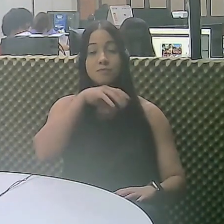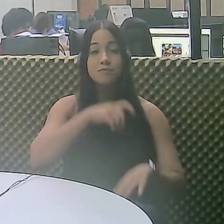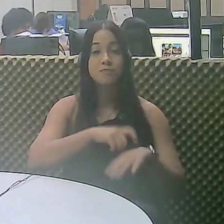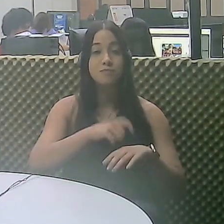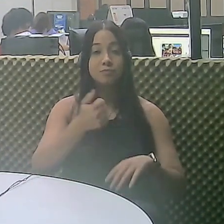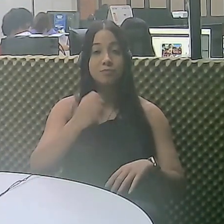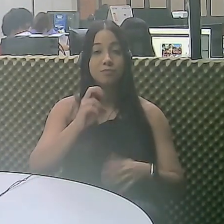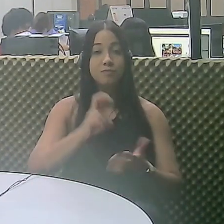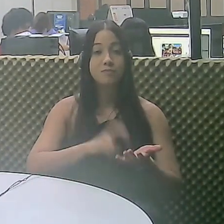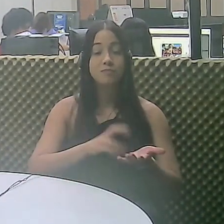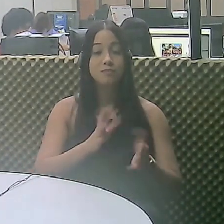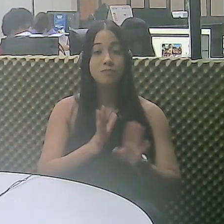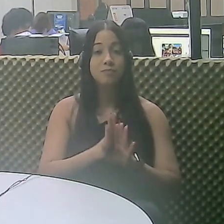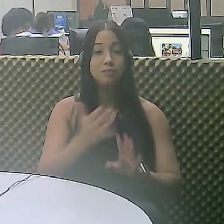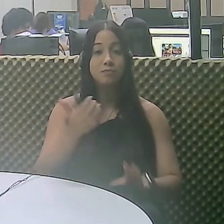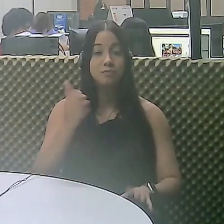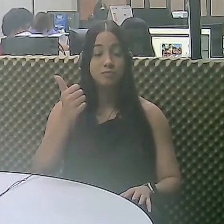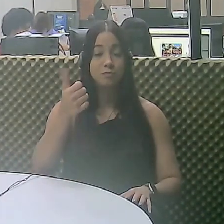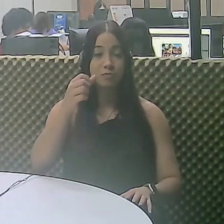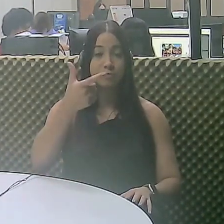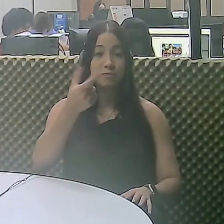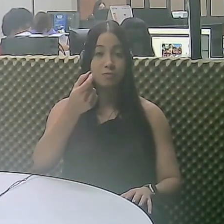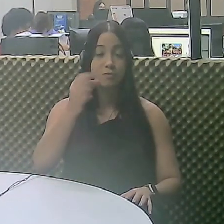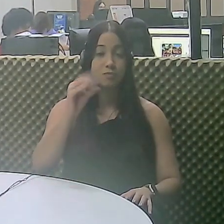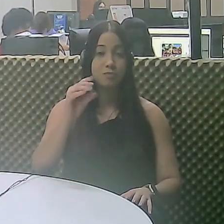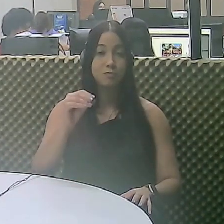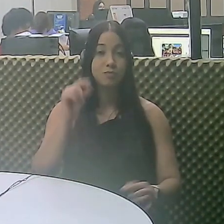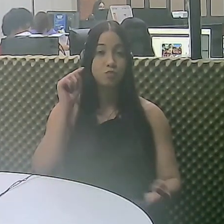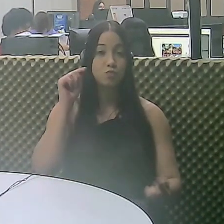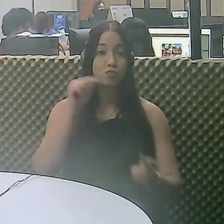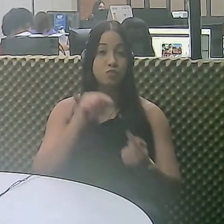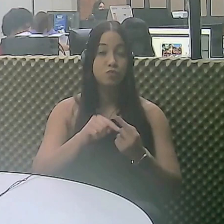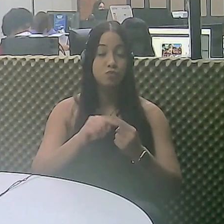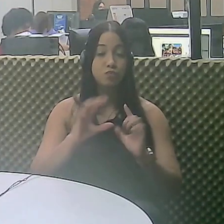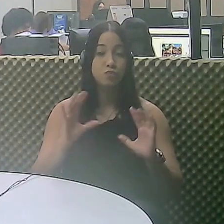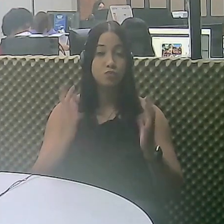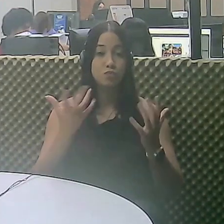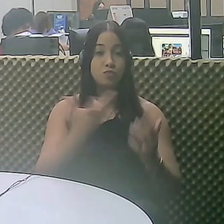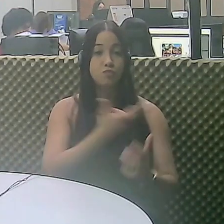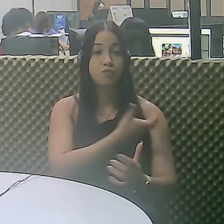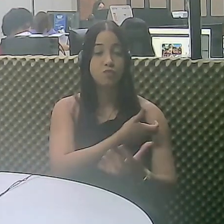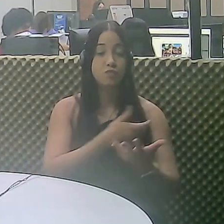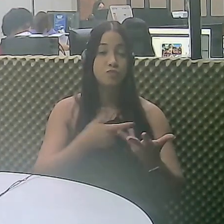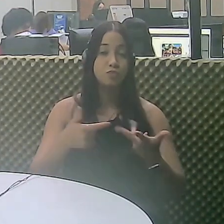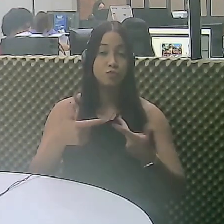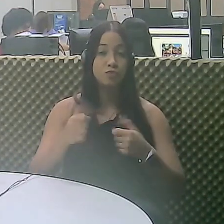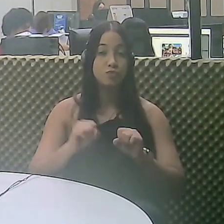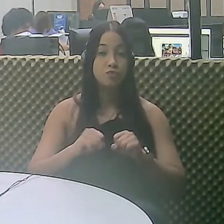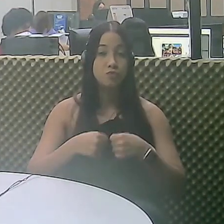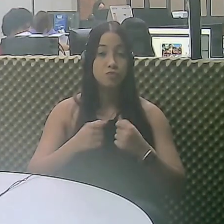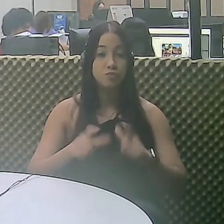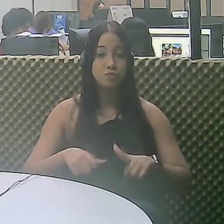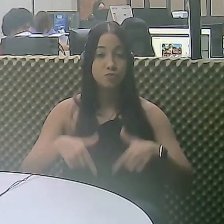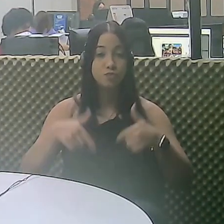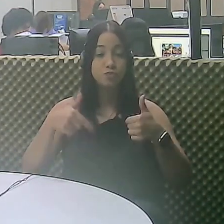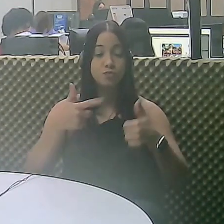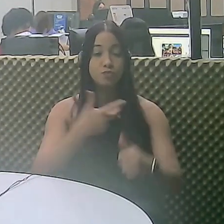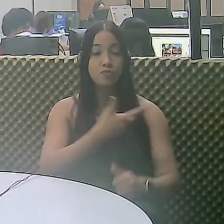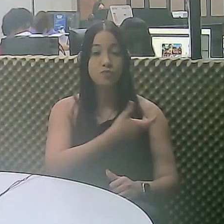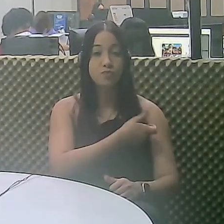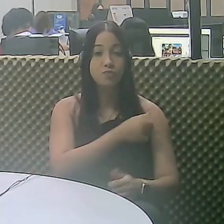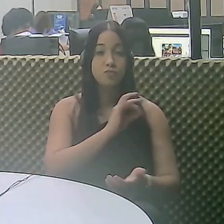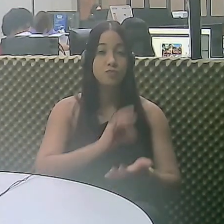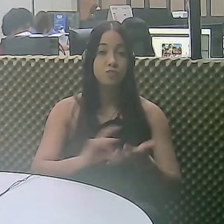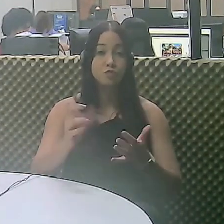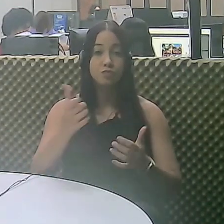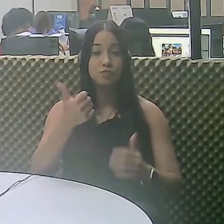10 da manhã às 8 da noite intuito da campanha de multivacinação é reforçar as ações para a imunização contra